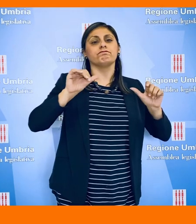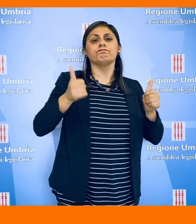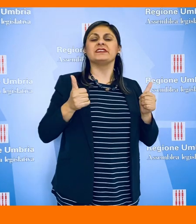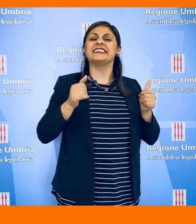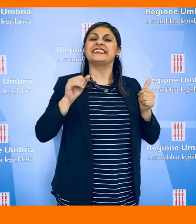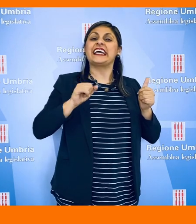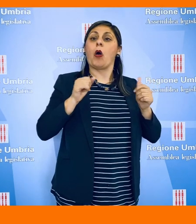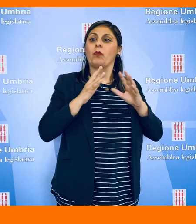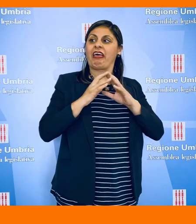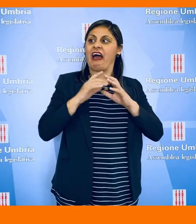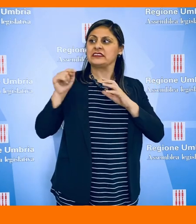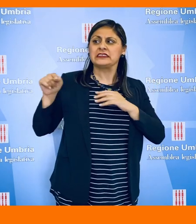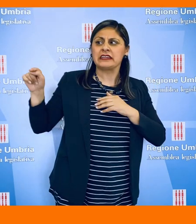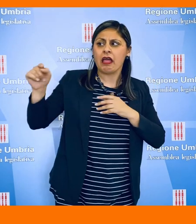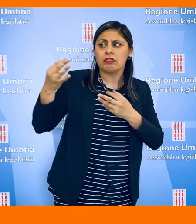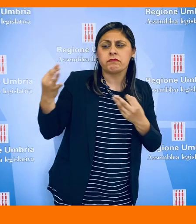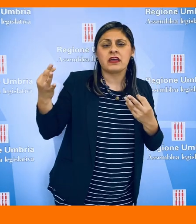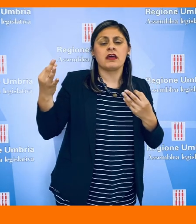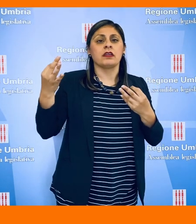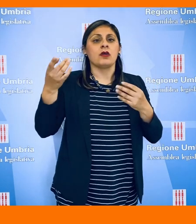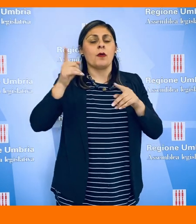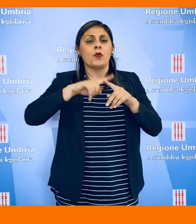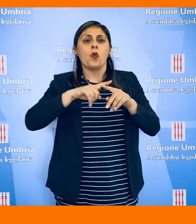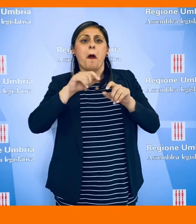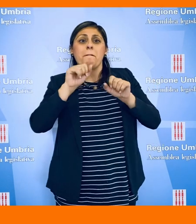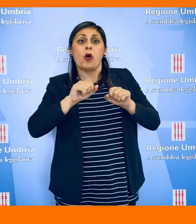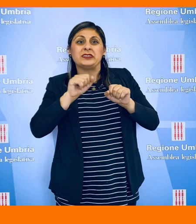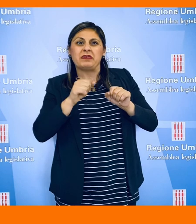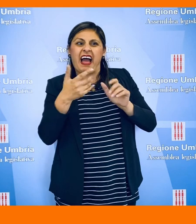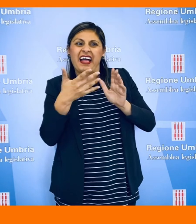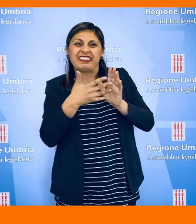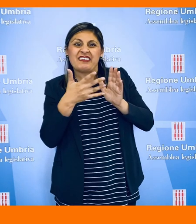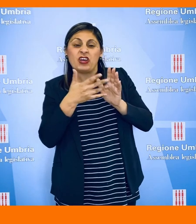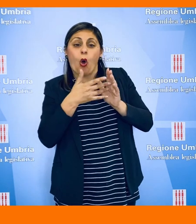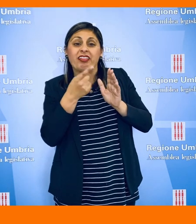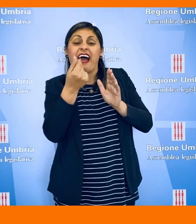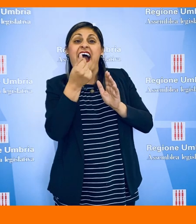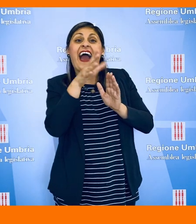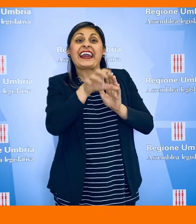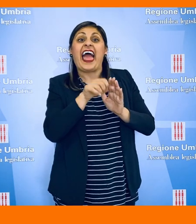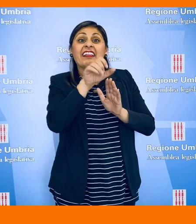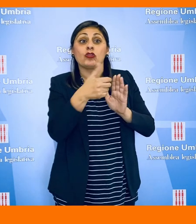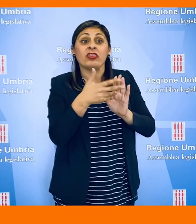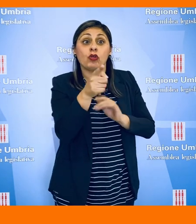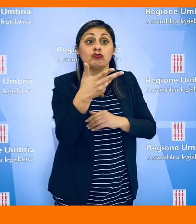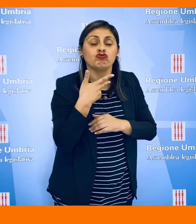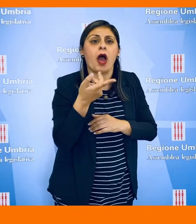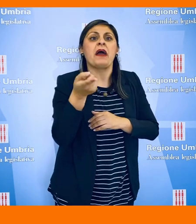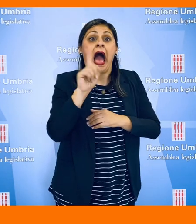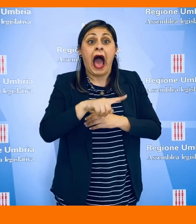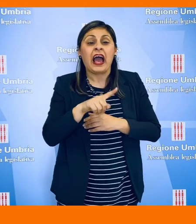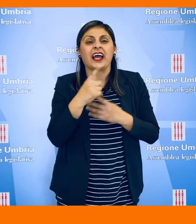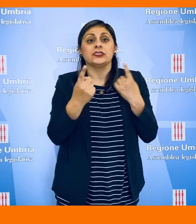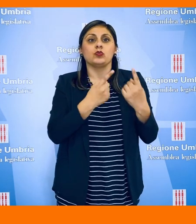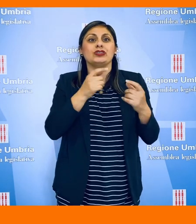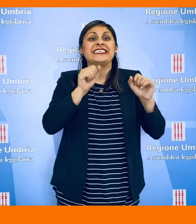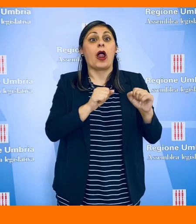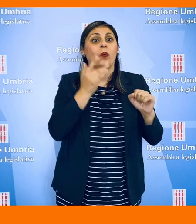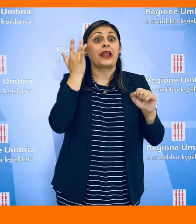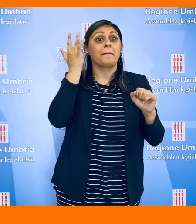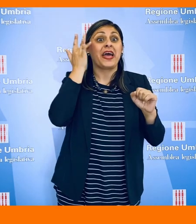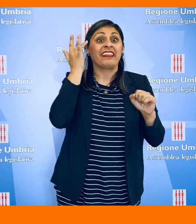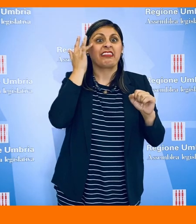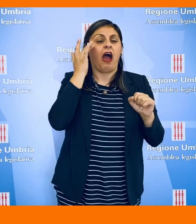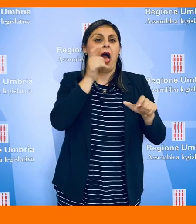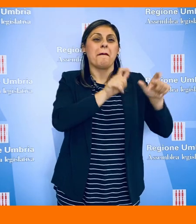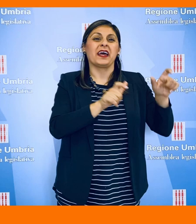delle aziende, della possibilità e delle difficoltà di accesso al credito, ma anche dello stato di salute mentale delle persone di